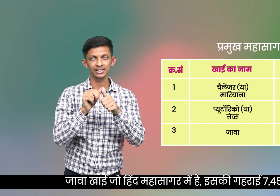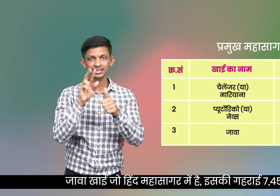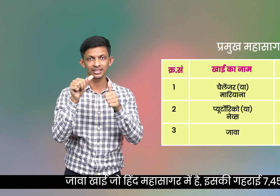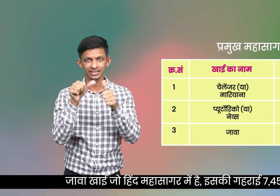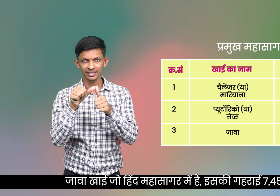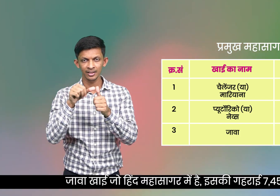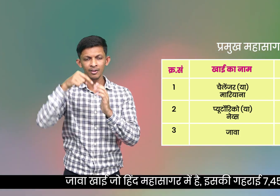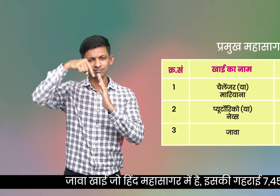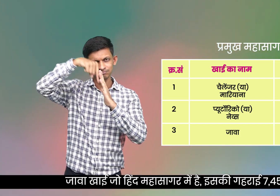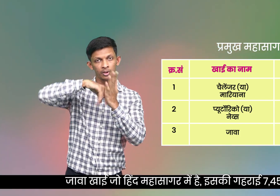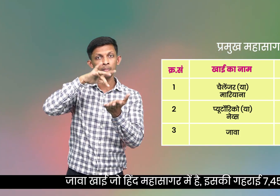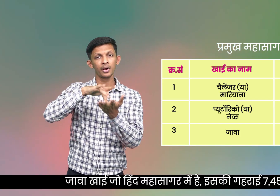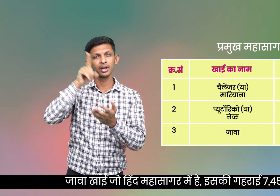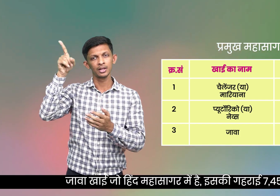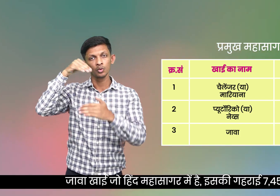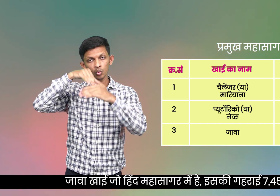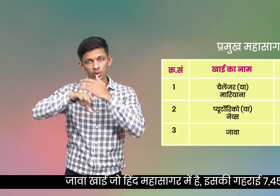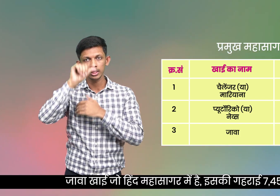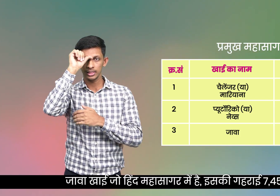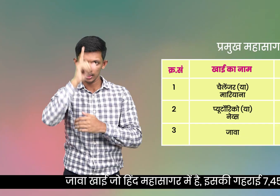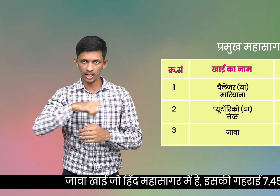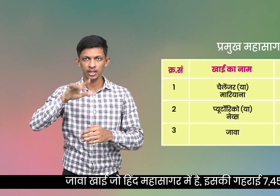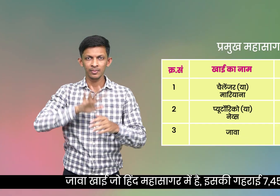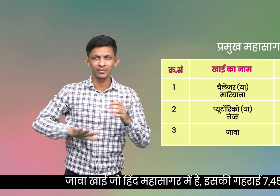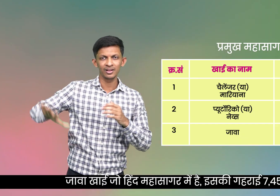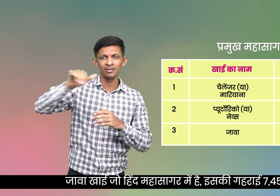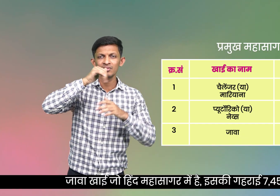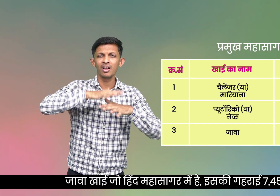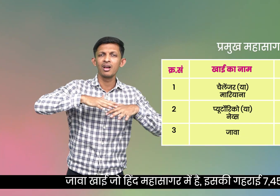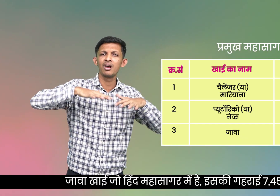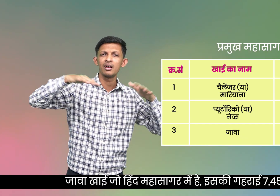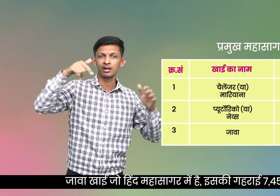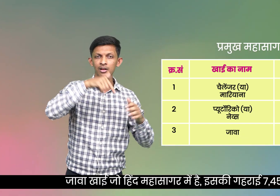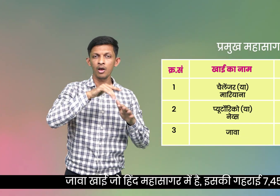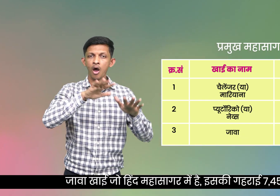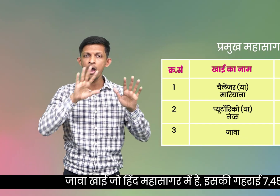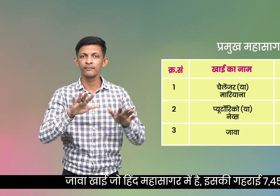जावा खाई जो हिंद महासागर में है, इसकी गहराई